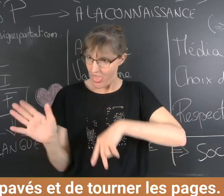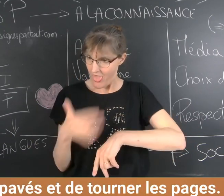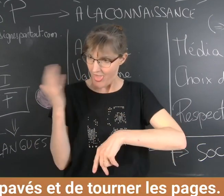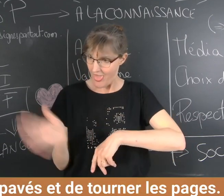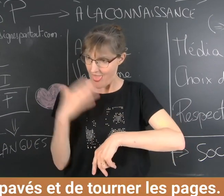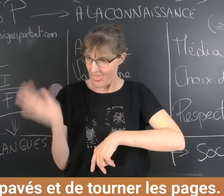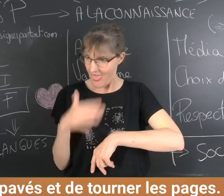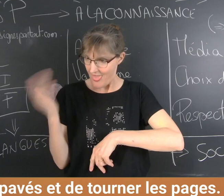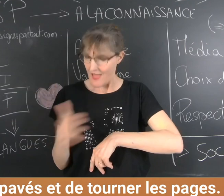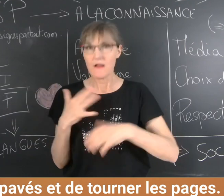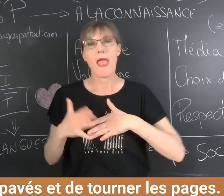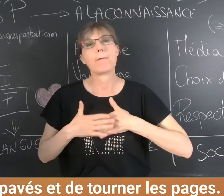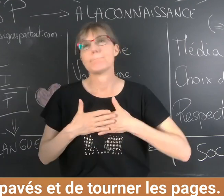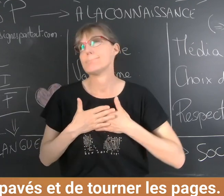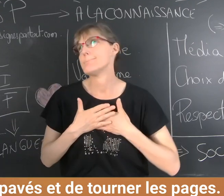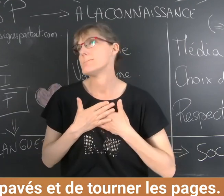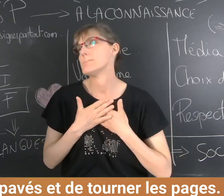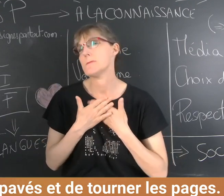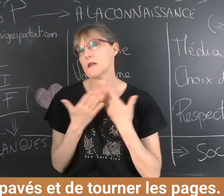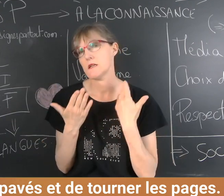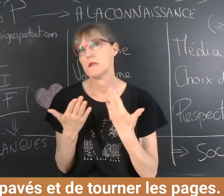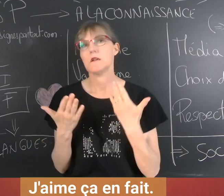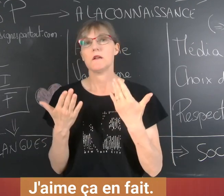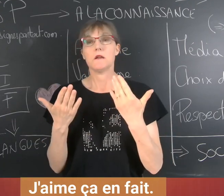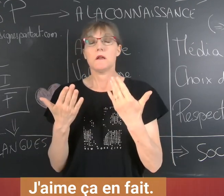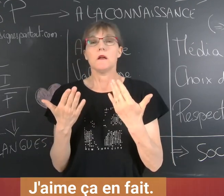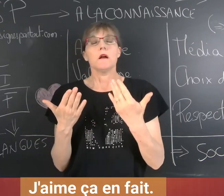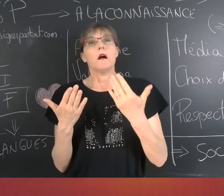gros pavés. Et de tourner les pages, j'aime ça en fait.